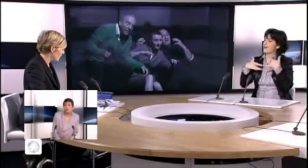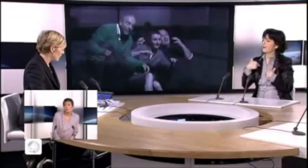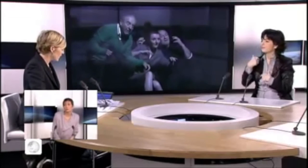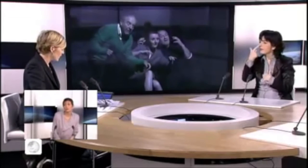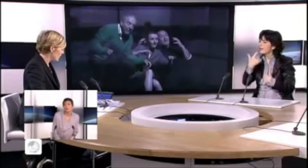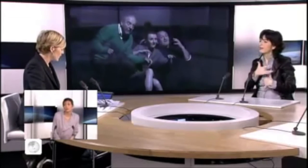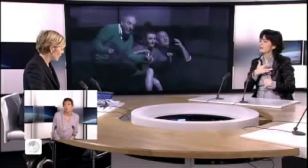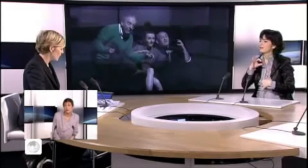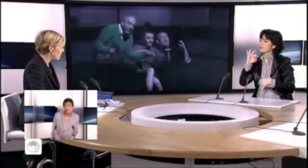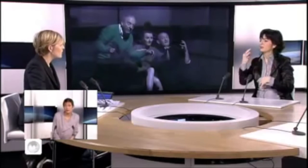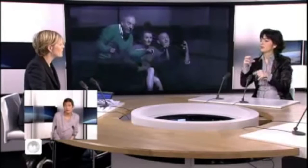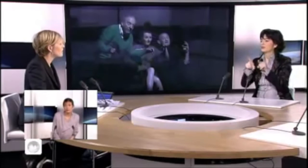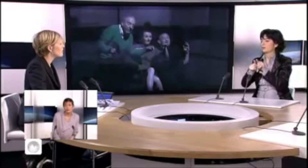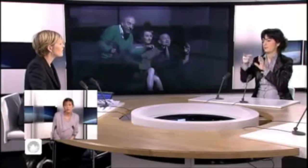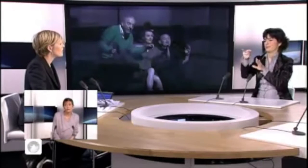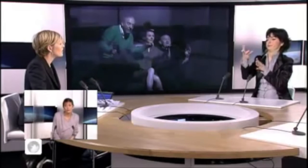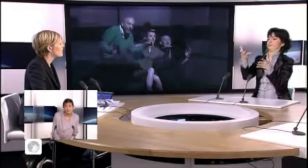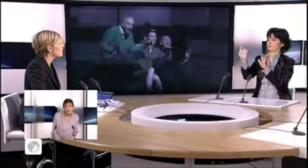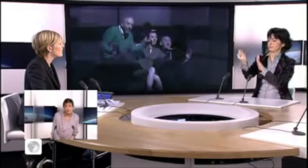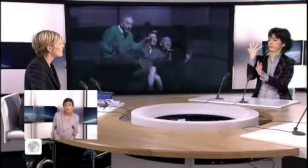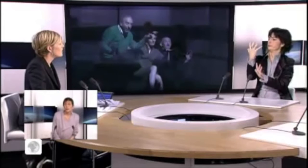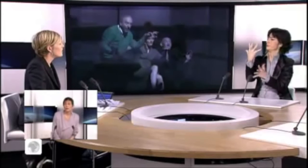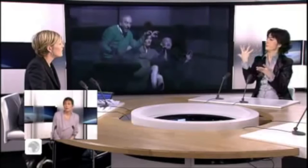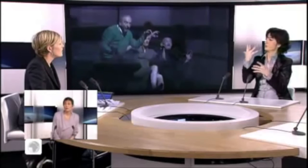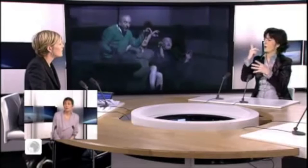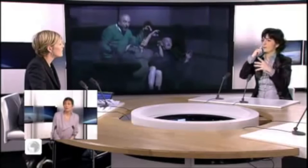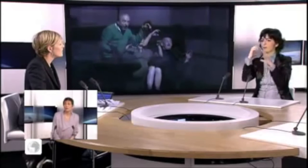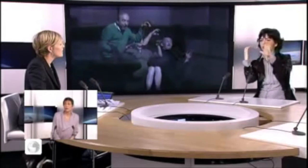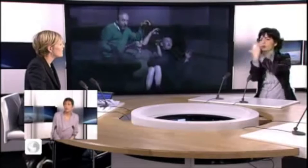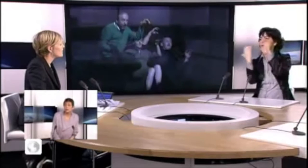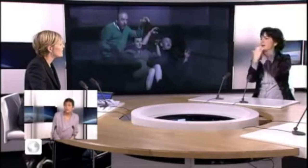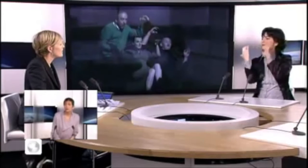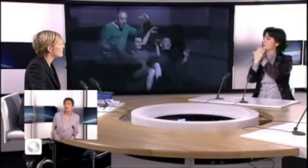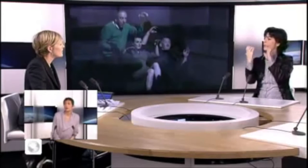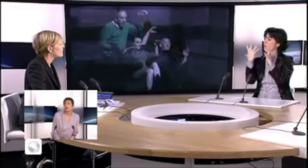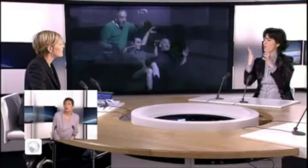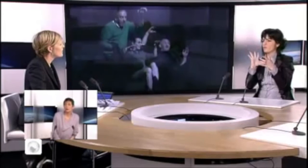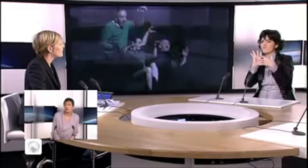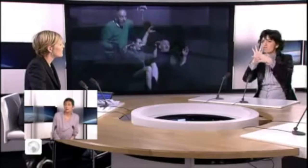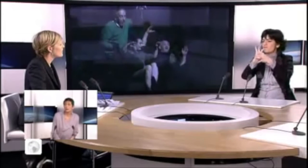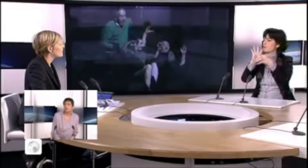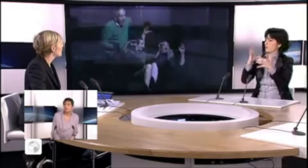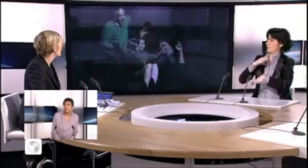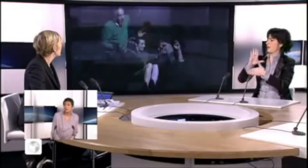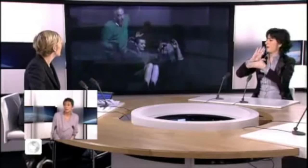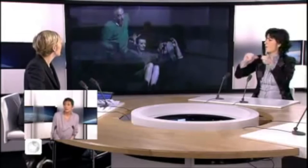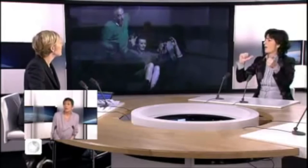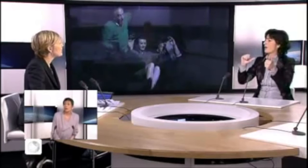que nous travaillons au théâtre, et je trouve que c'est vraiment très intéressant, parce qu'en fait, là, de toute évidence, l'on voit que la communication, en fait,